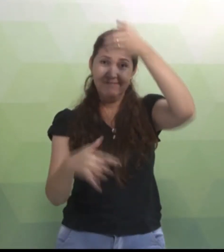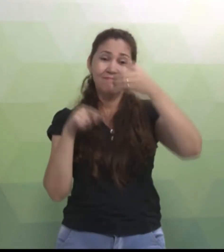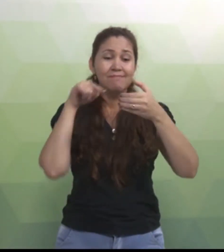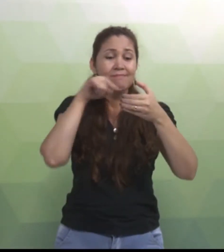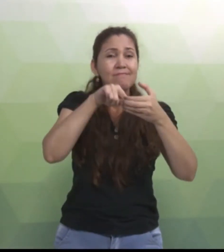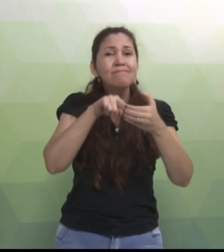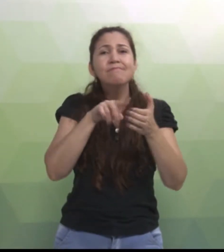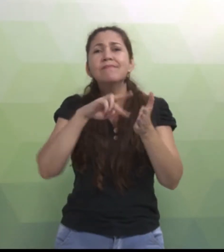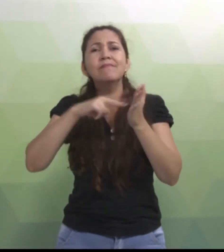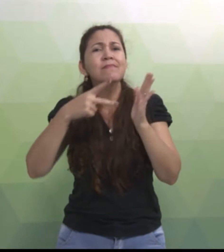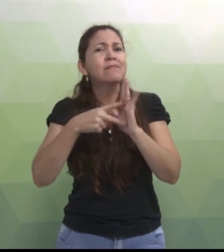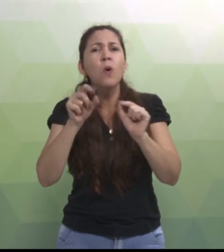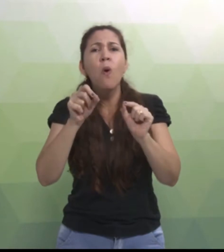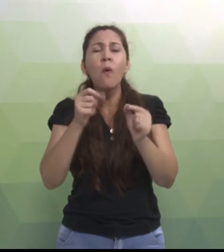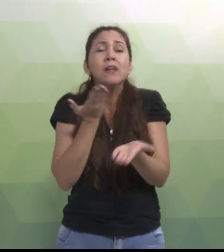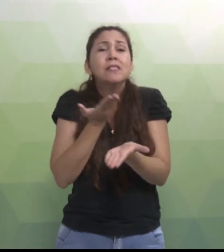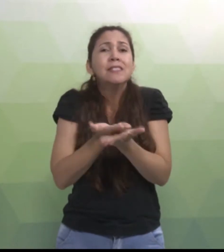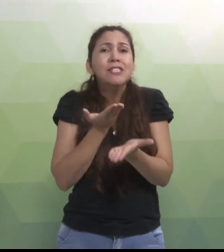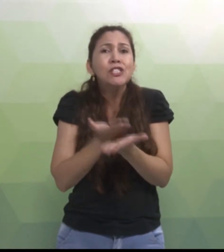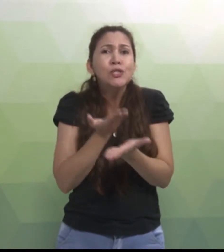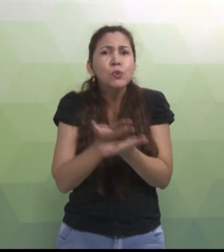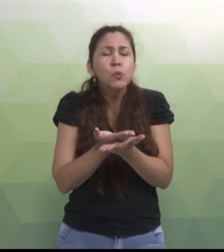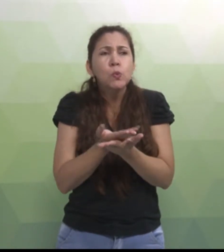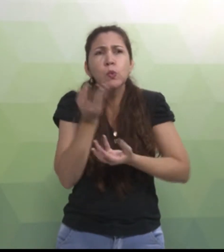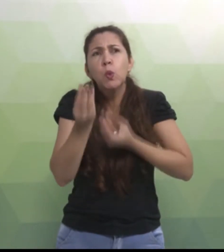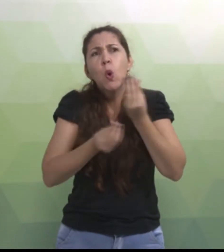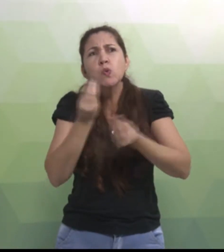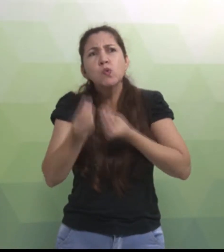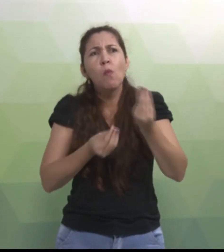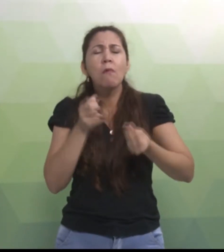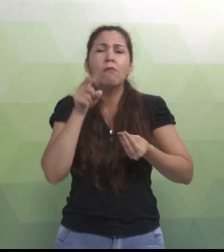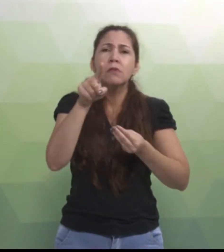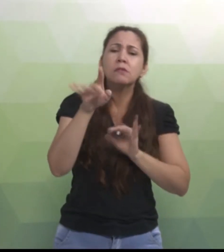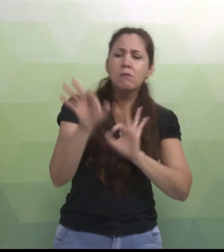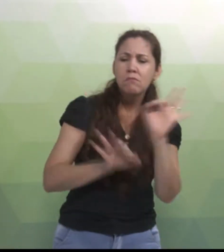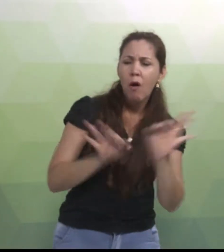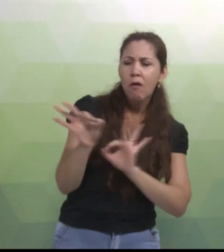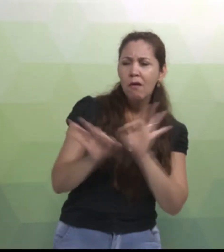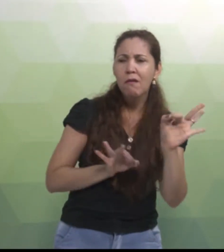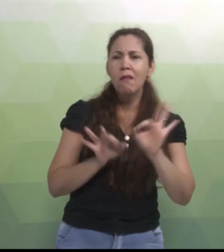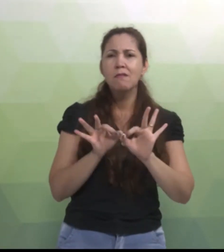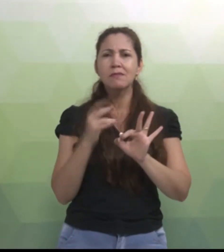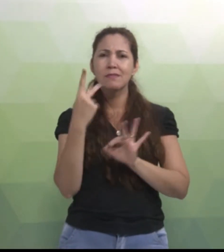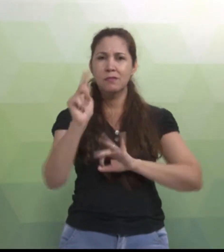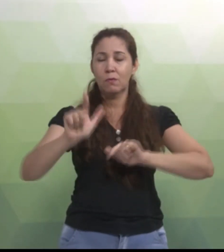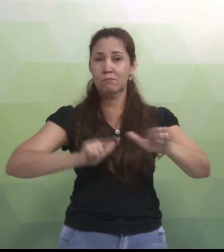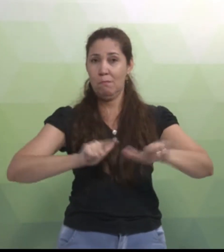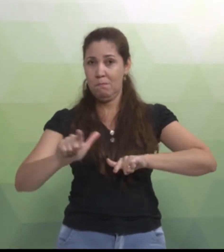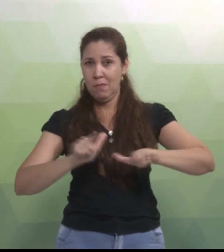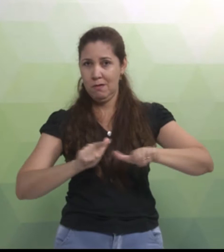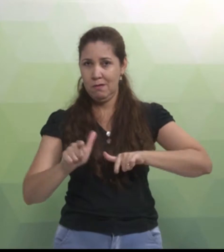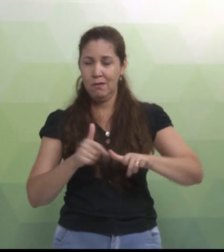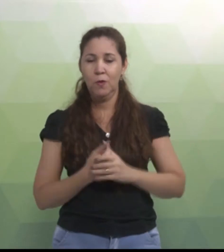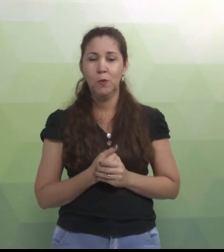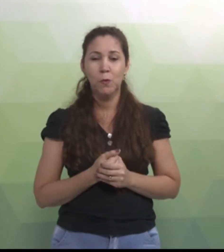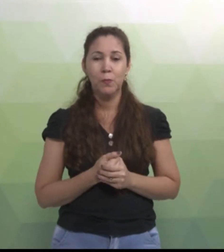Então, com relação aos estudos, a preparação ao trabalho, vamos ver aqui a metodologia. Temos vários